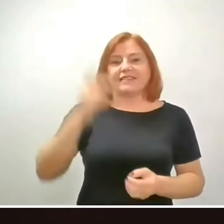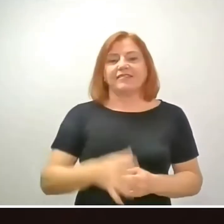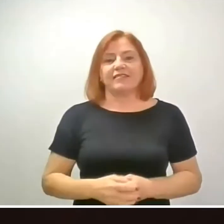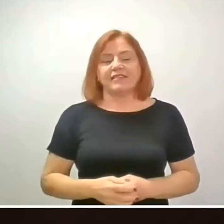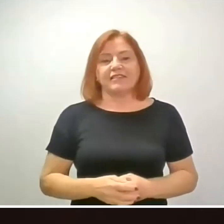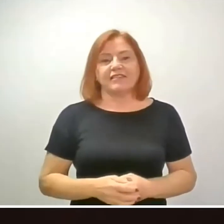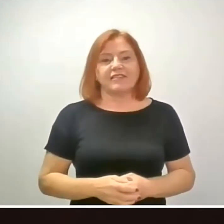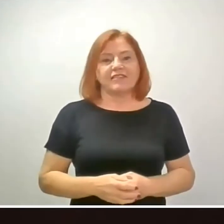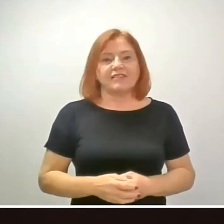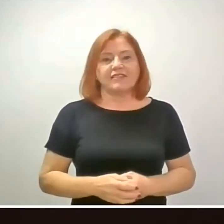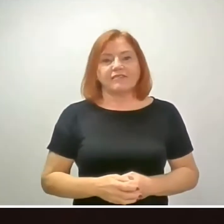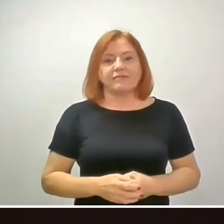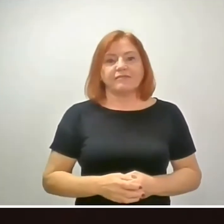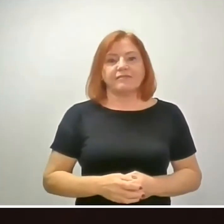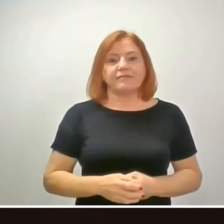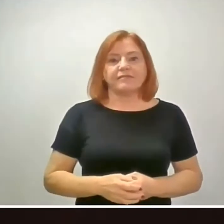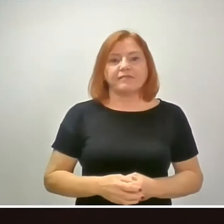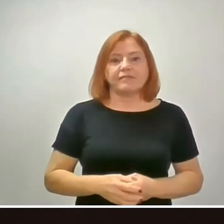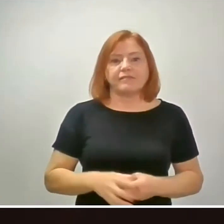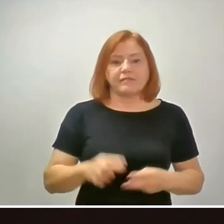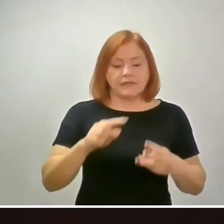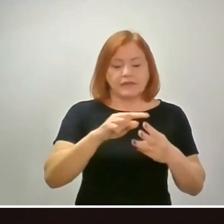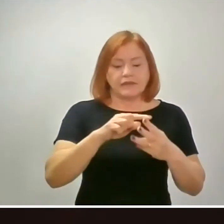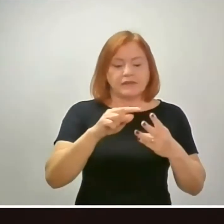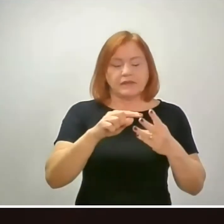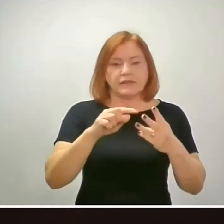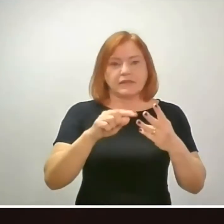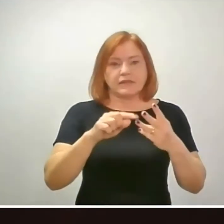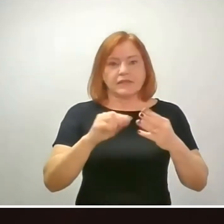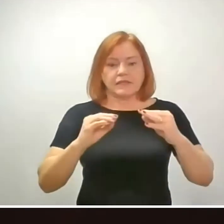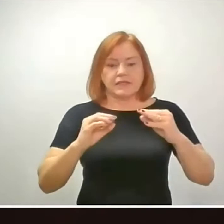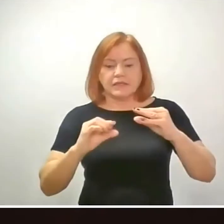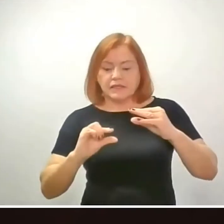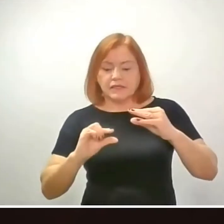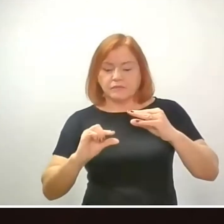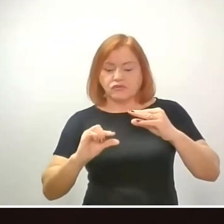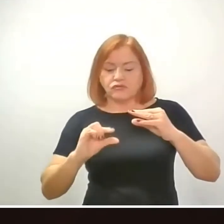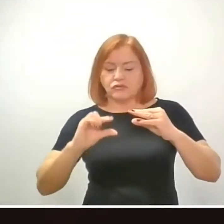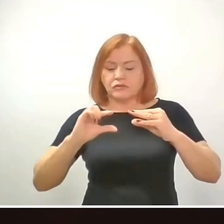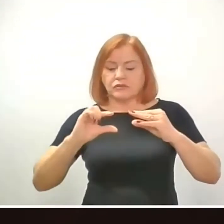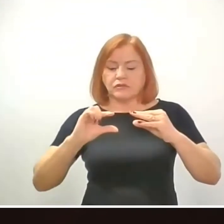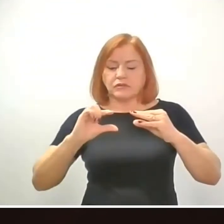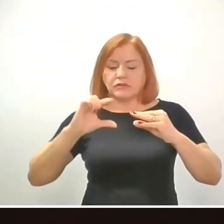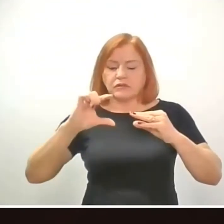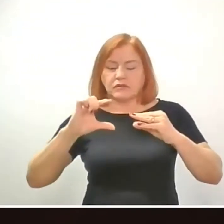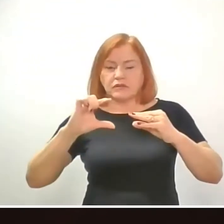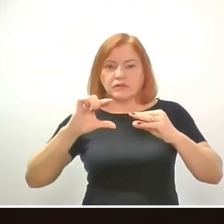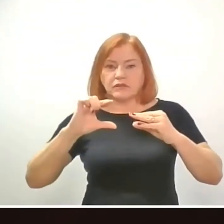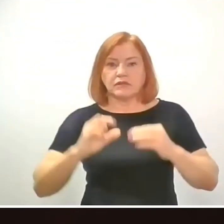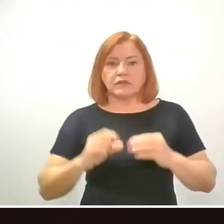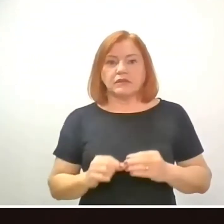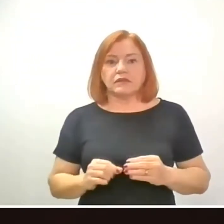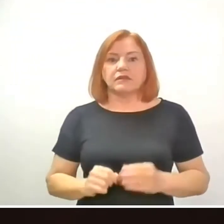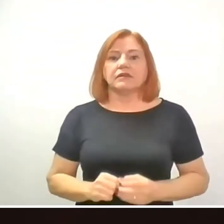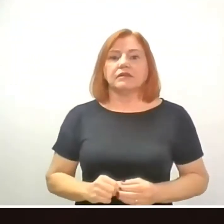E 3 medidas, por que fala em 3 medidas? 3 medidas, sabia disso? É a